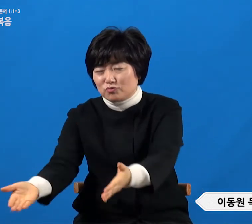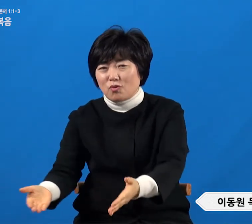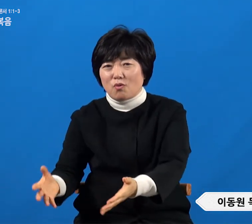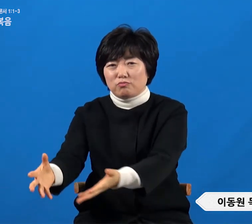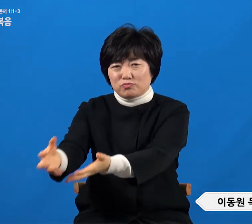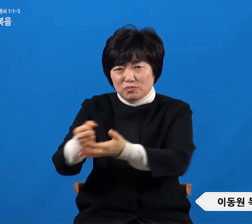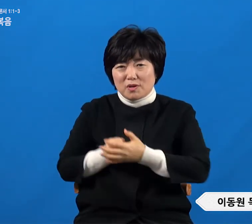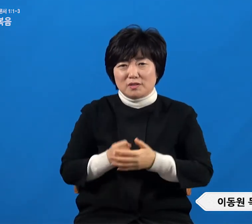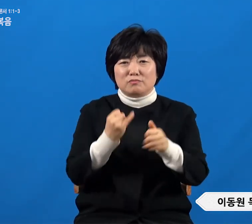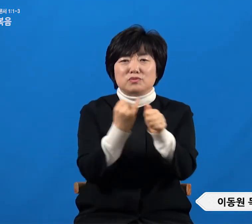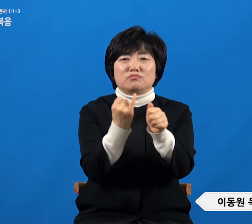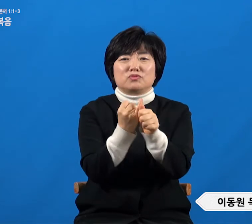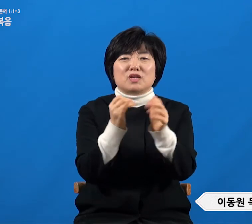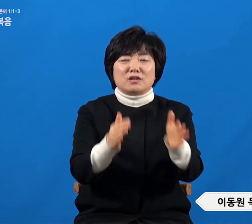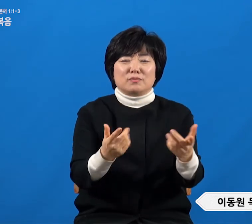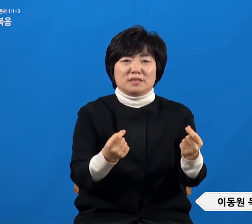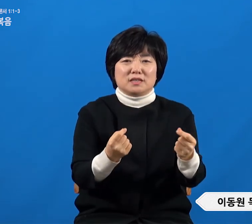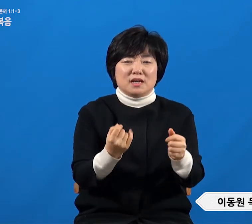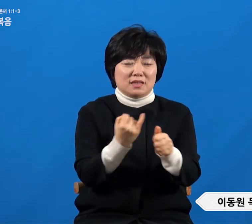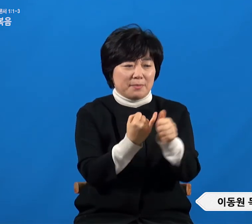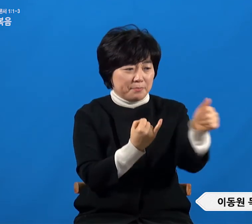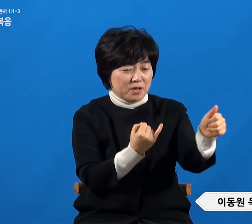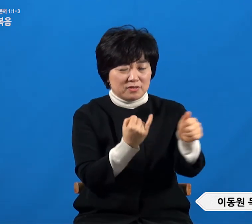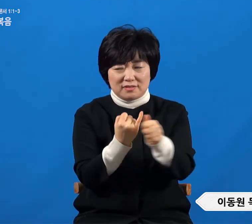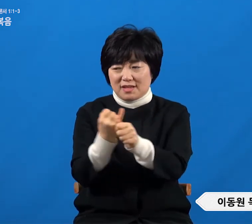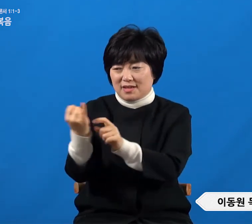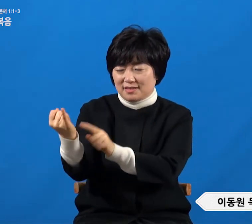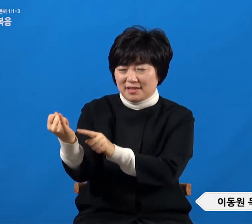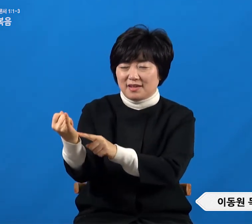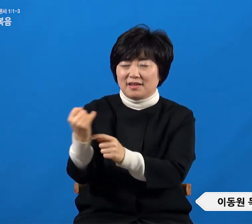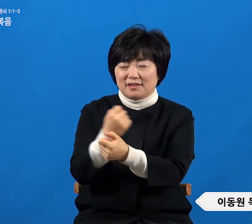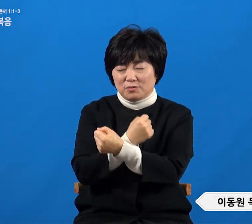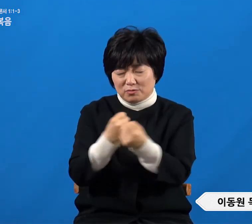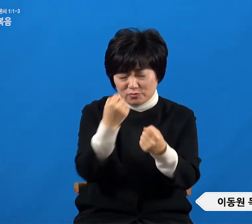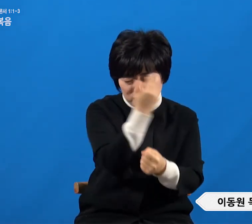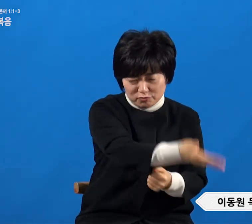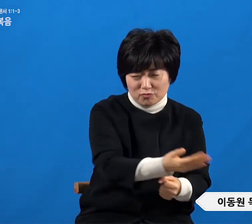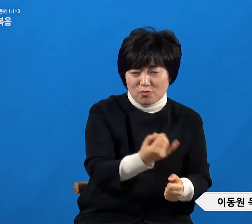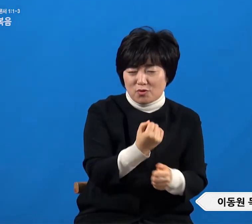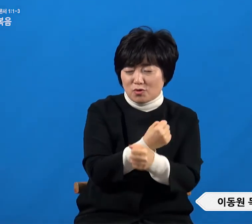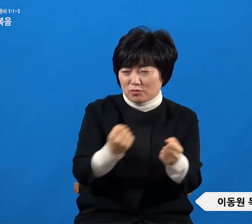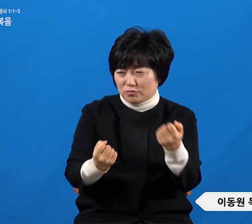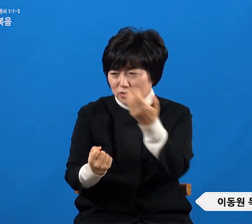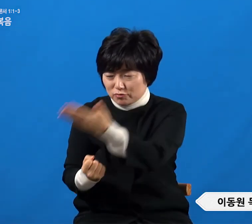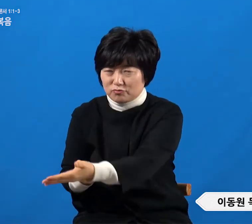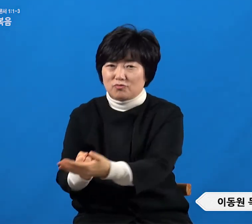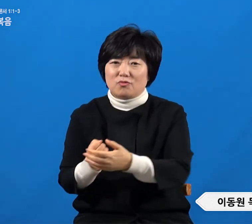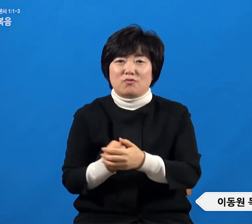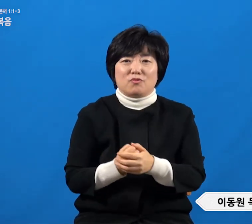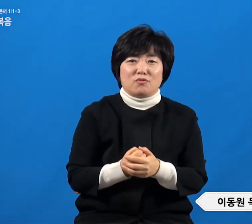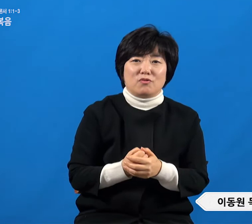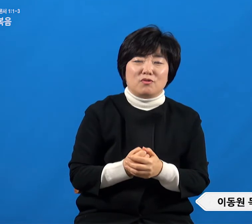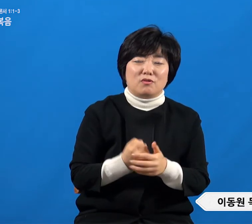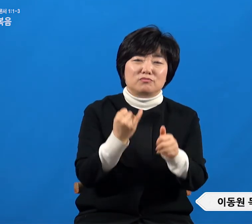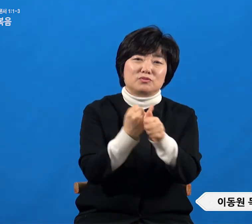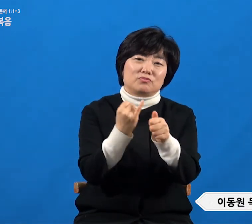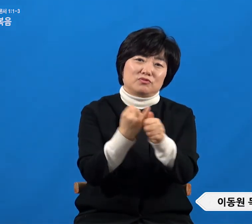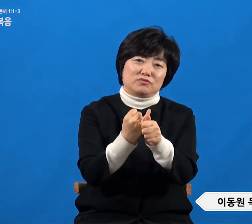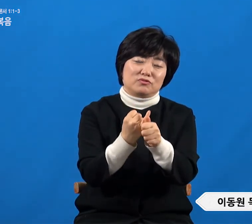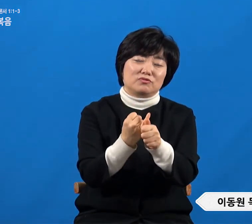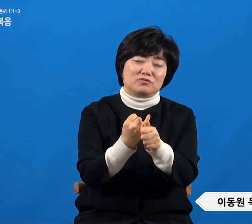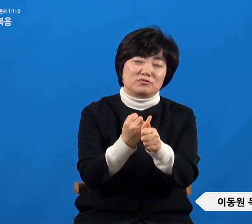사이도 마찬가지. 남편은 아내를, 아내는 남편을 늘 용서함으로써 우리는 부부로 머물 수가 있는